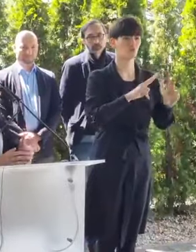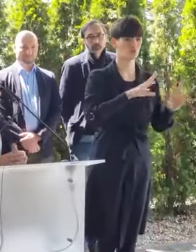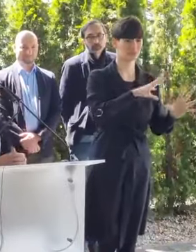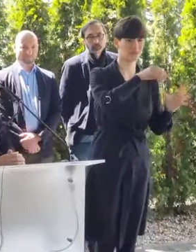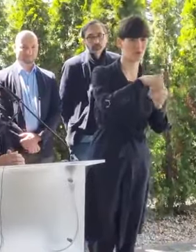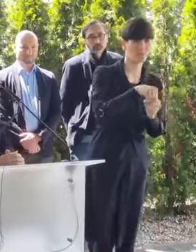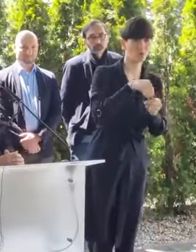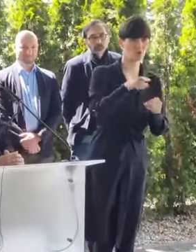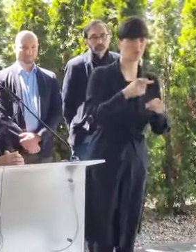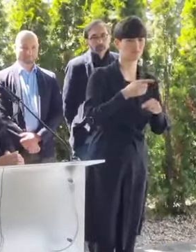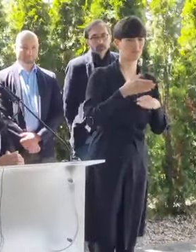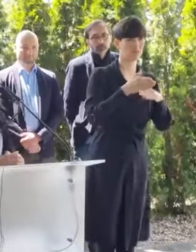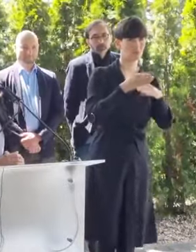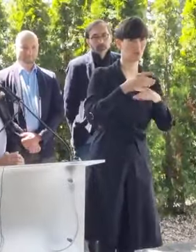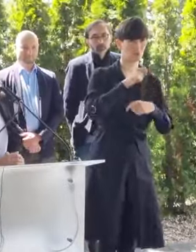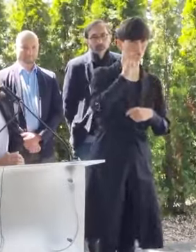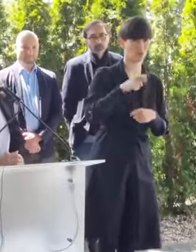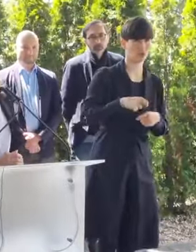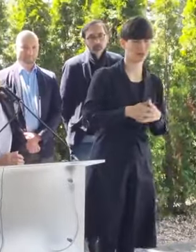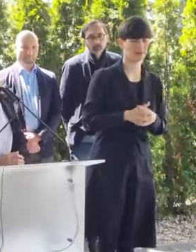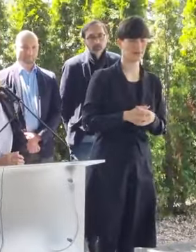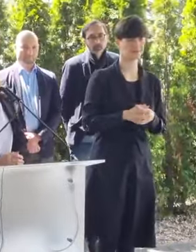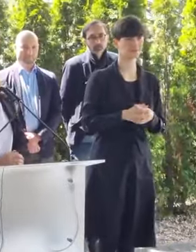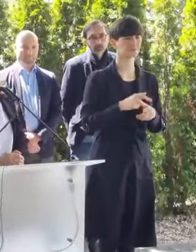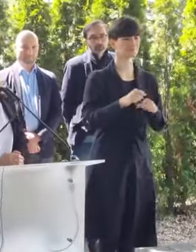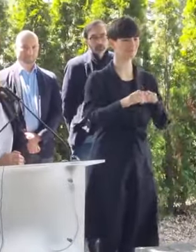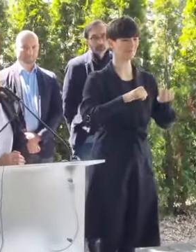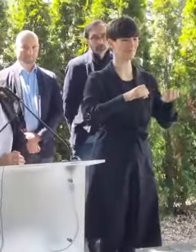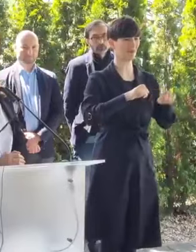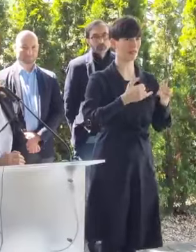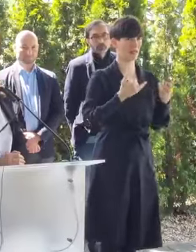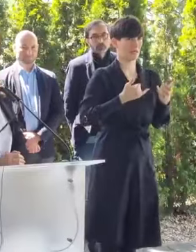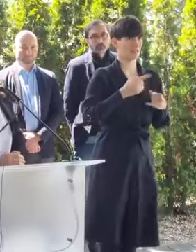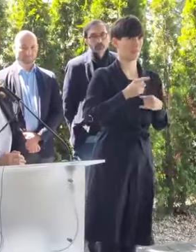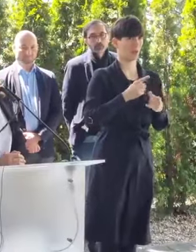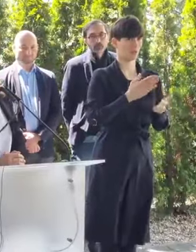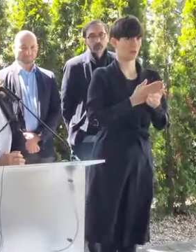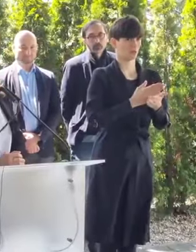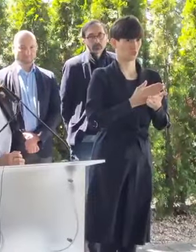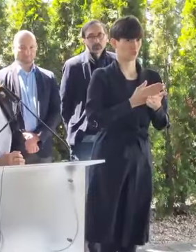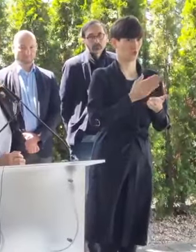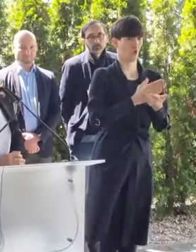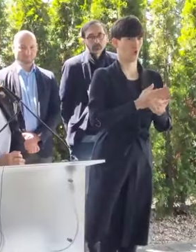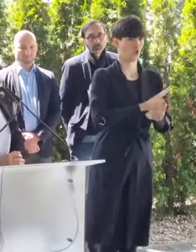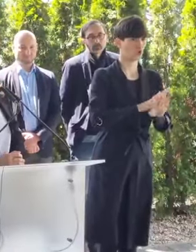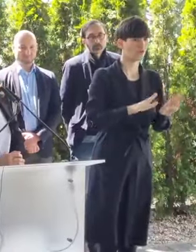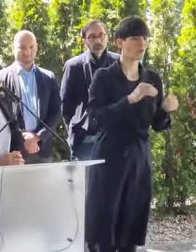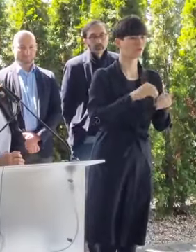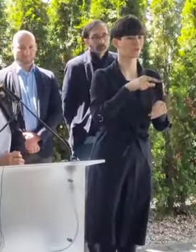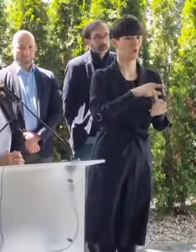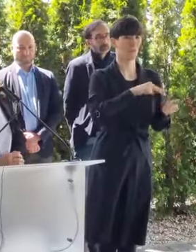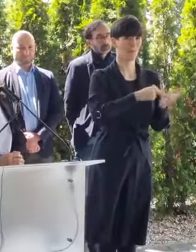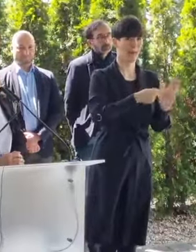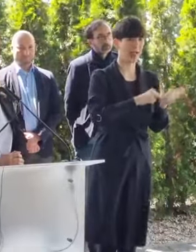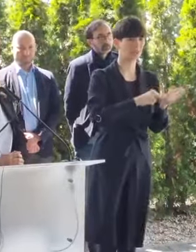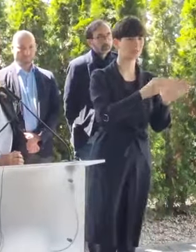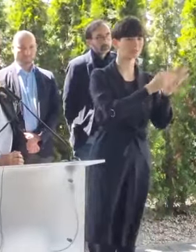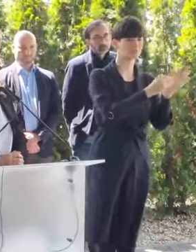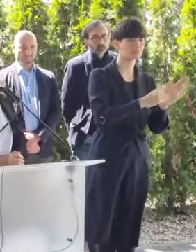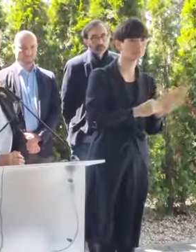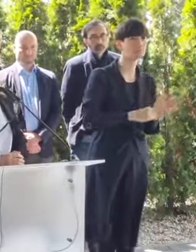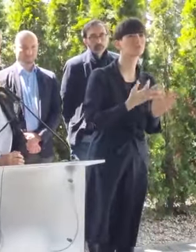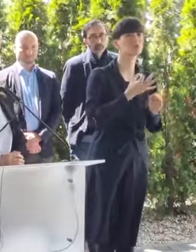realizovať svoje aktivity na Ukrajine a vláda finišuje so schémou, ktorá by túto pomoc a spoluprácu